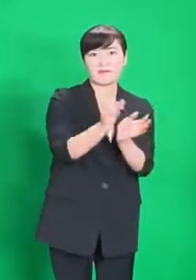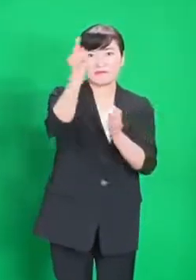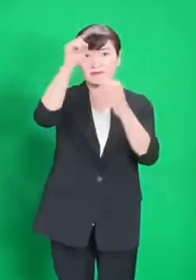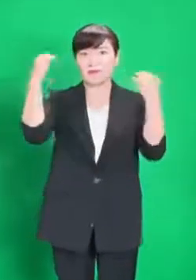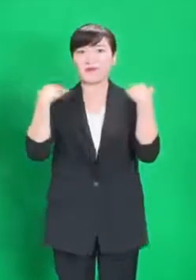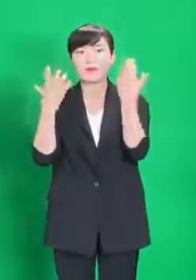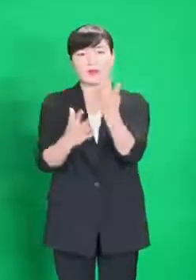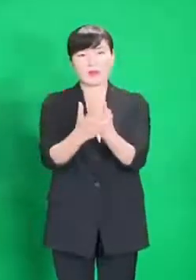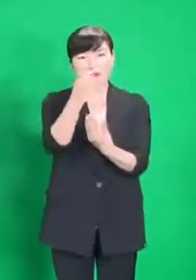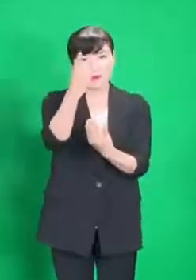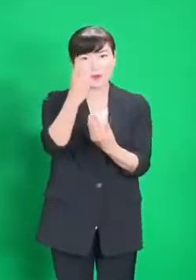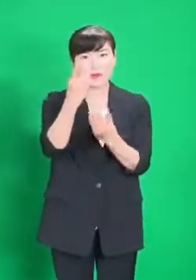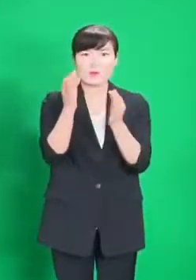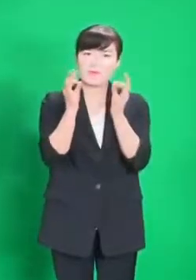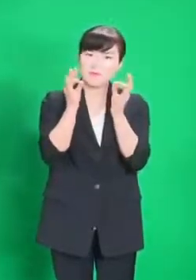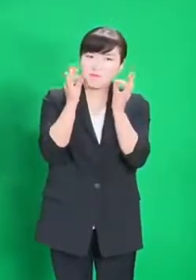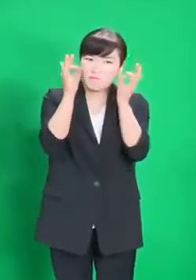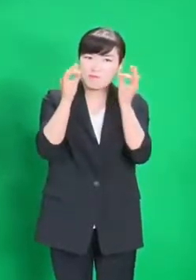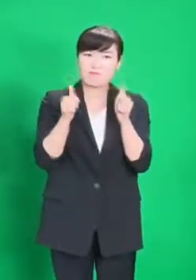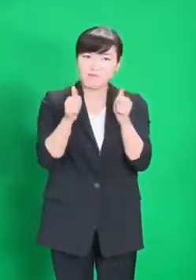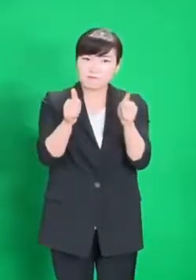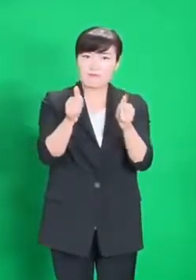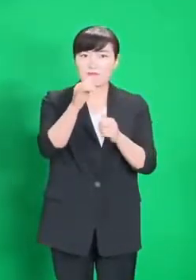되어 유치하고자 노력했던